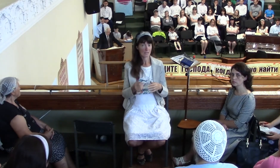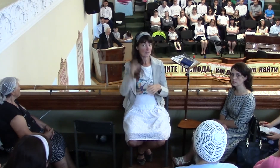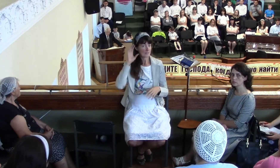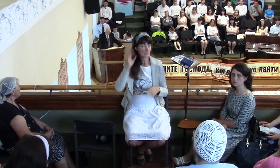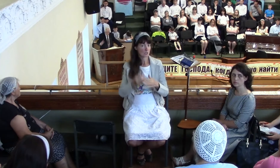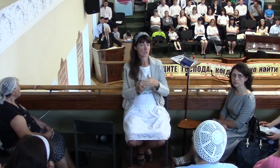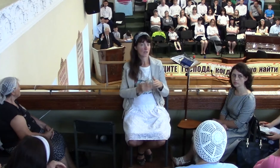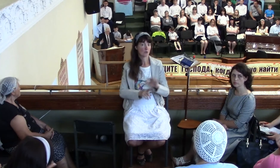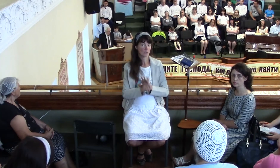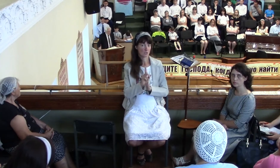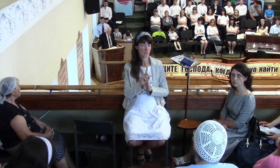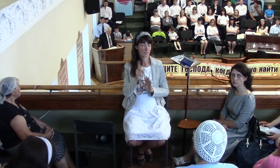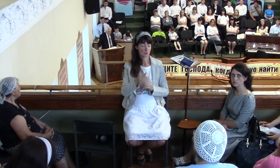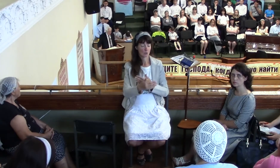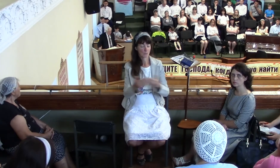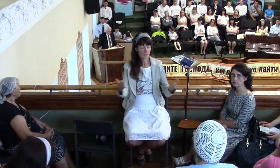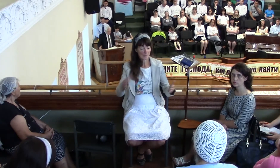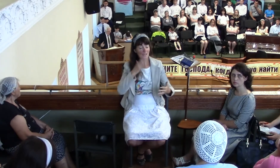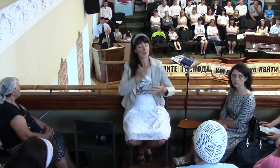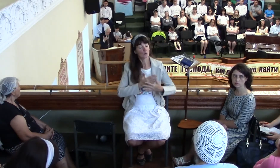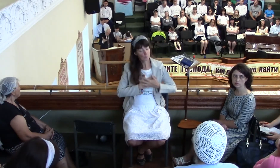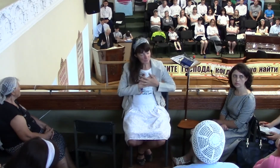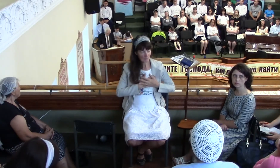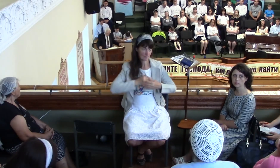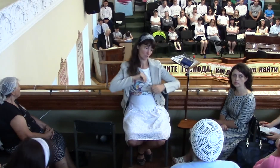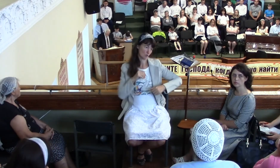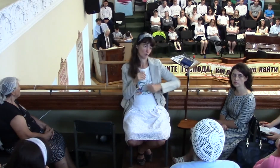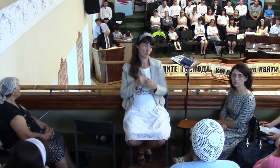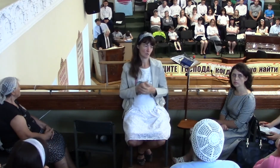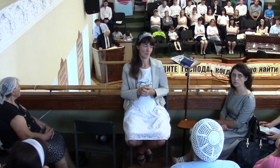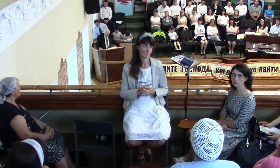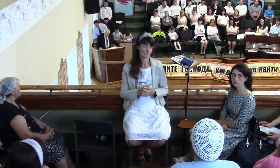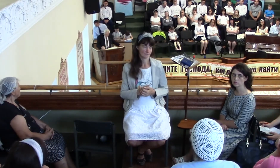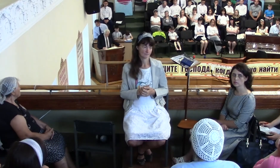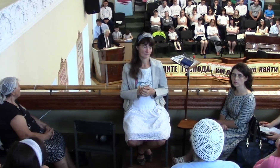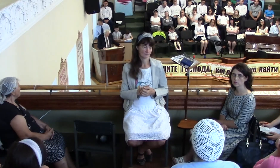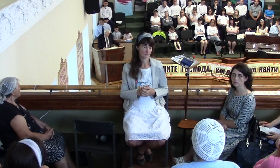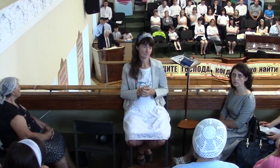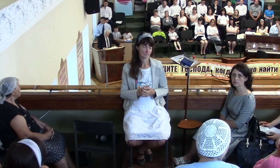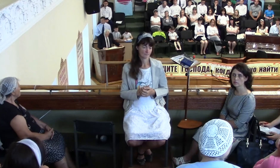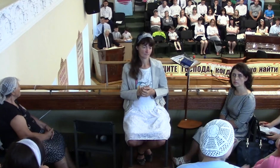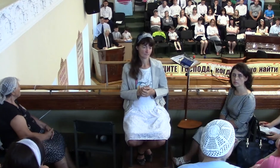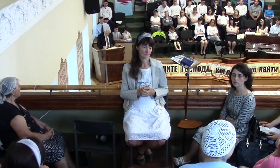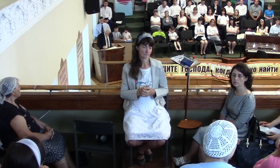друга. И 14 стих мы читали. Любили друг друга. Друзья